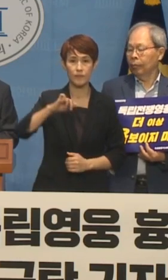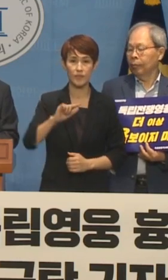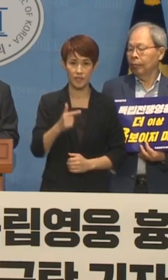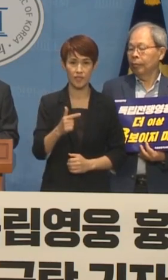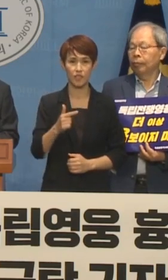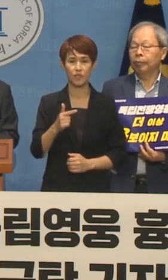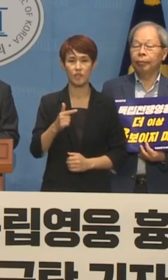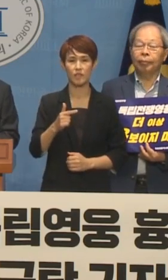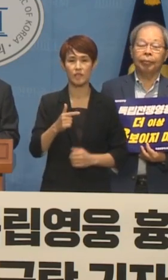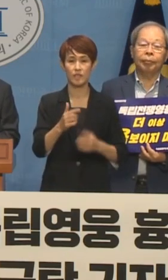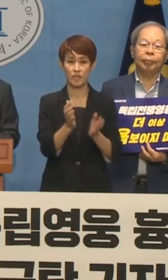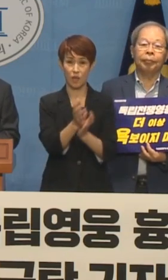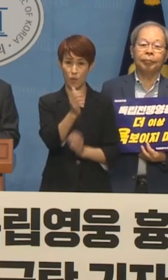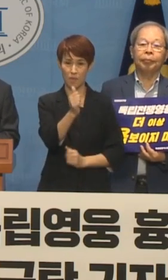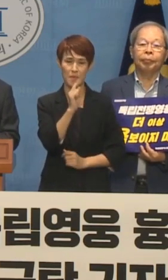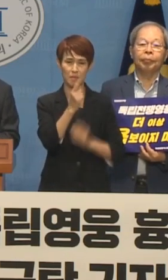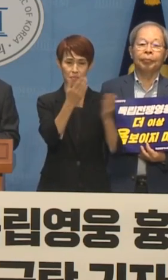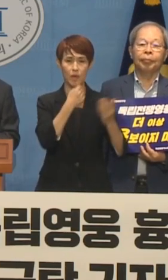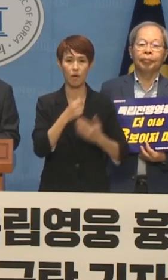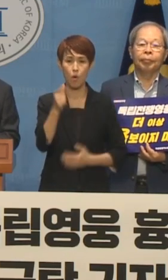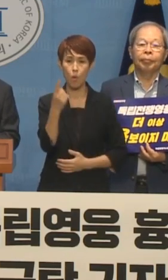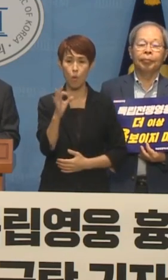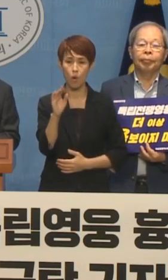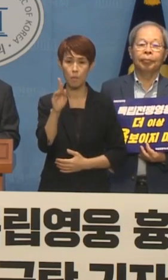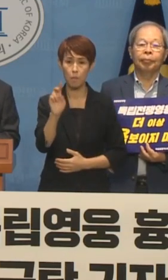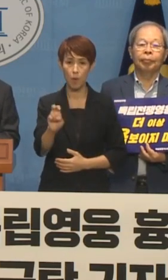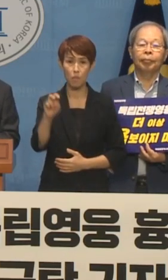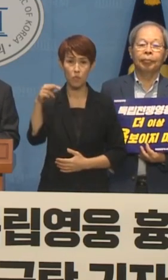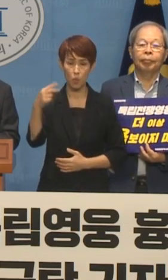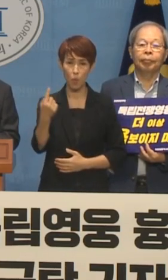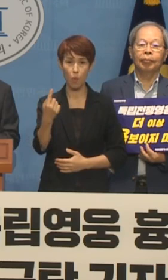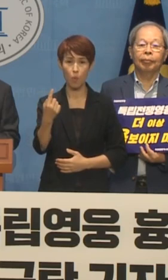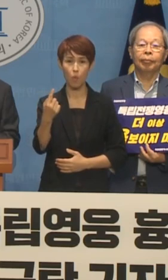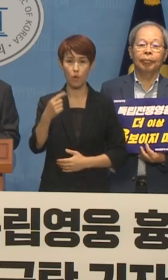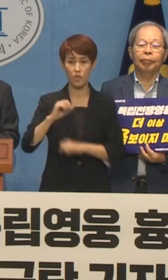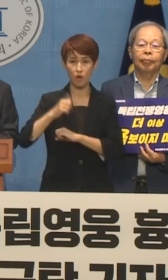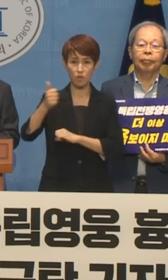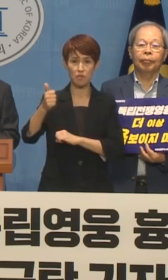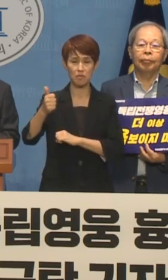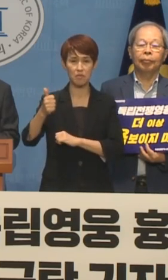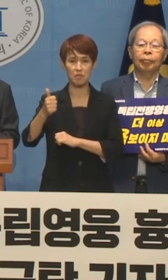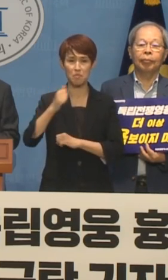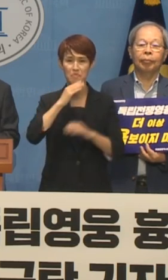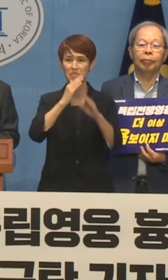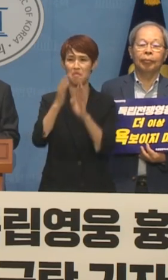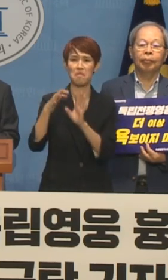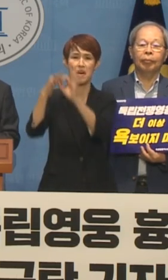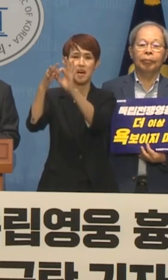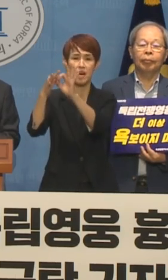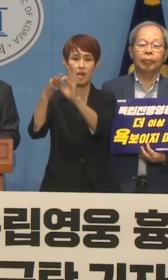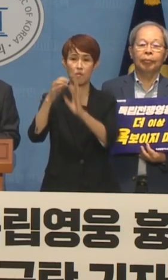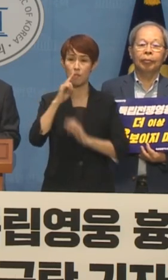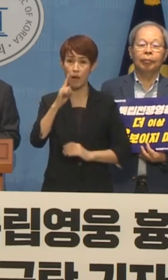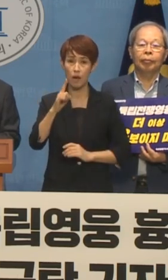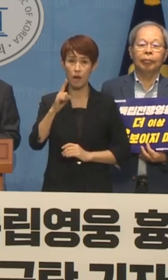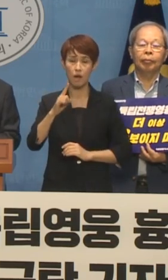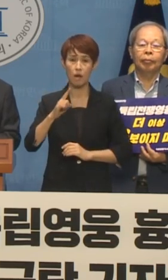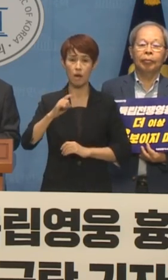한마디 합니다. 홍범도 장군을 빨갱이라고 모욕하고 육사 바깥으로 내보내야 된다고